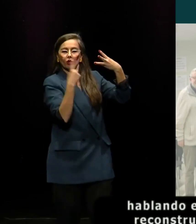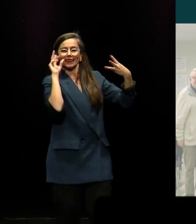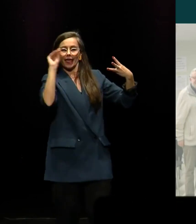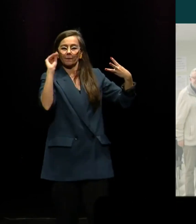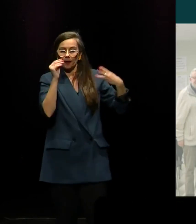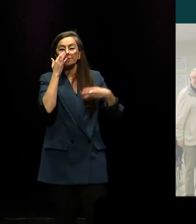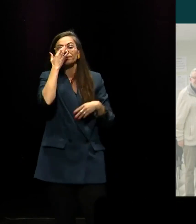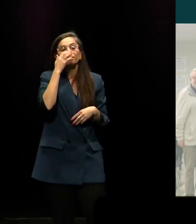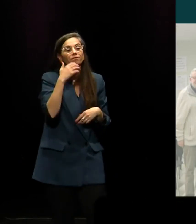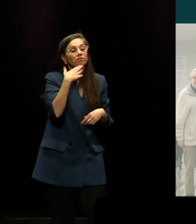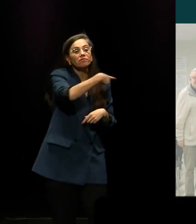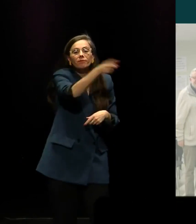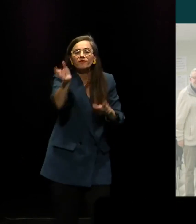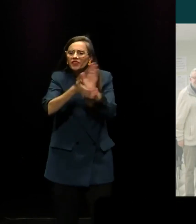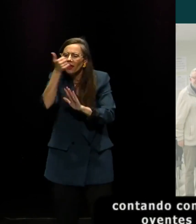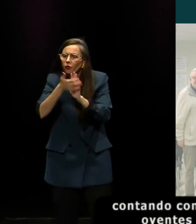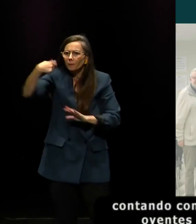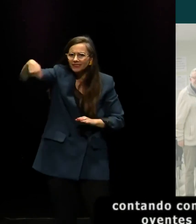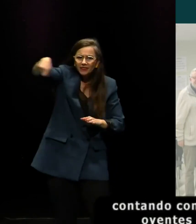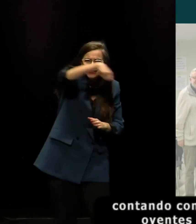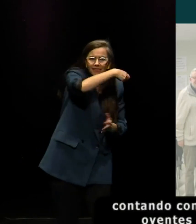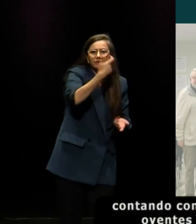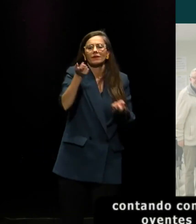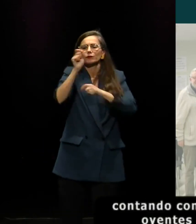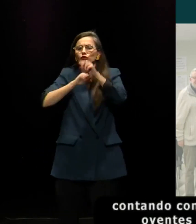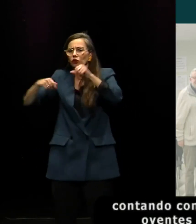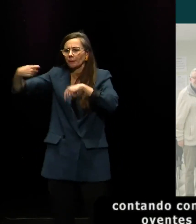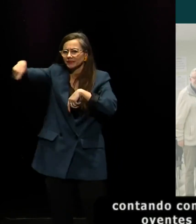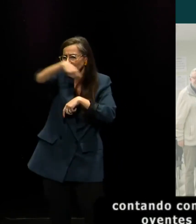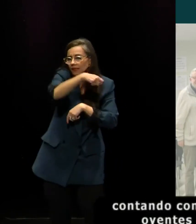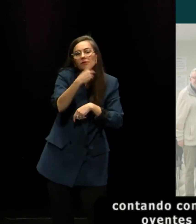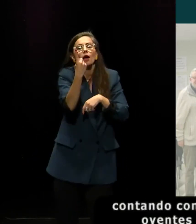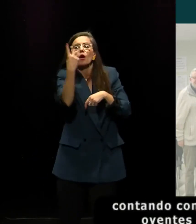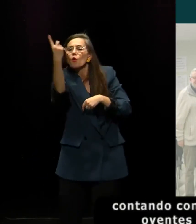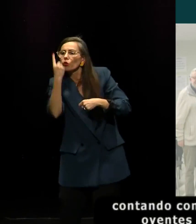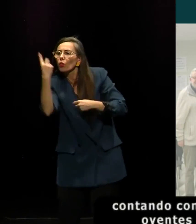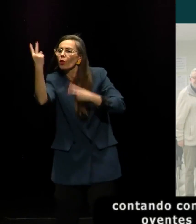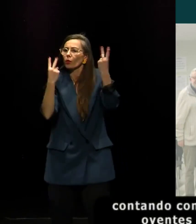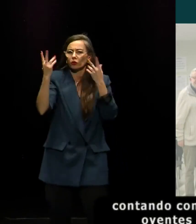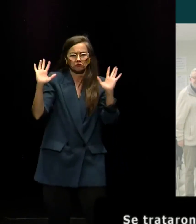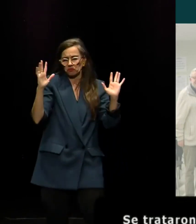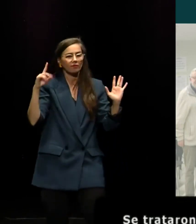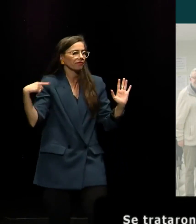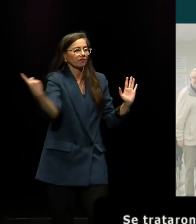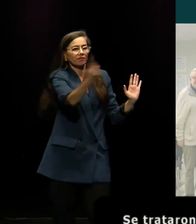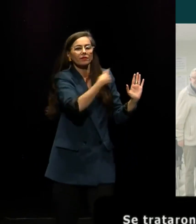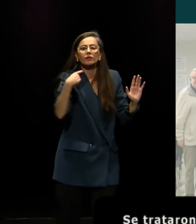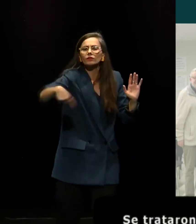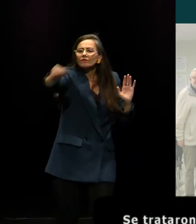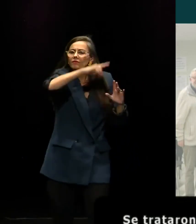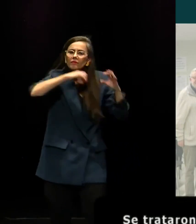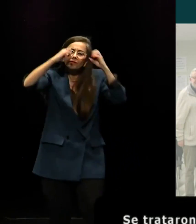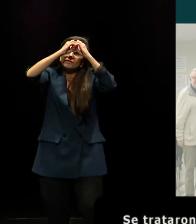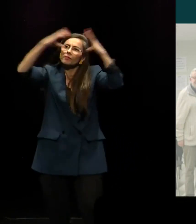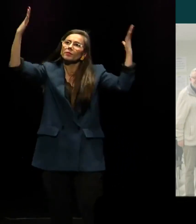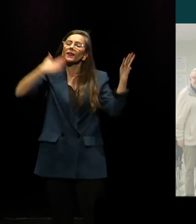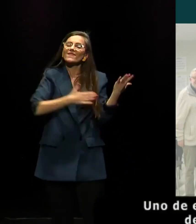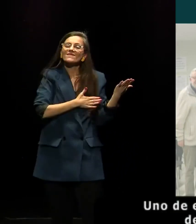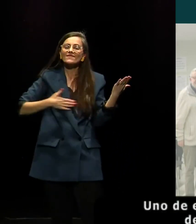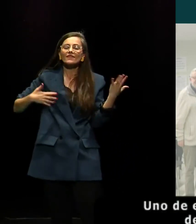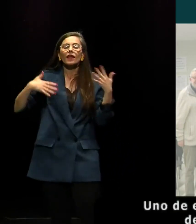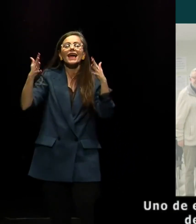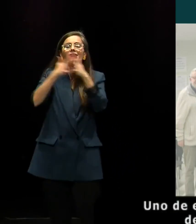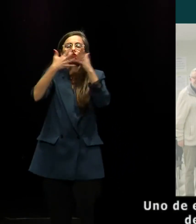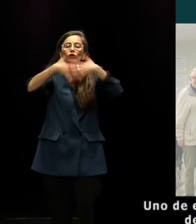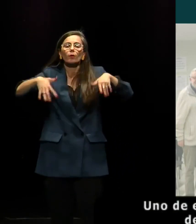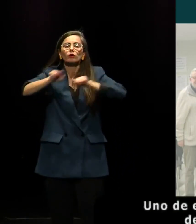Se trataron diferentes temas y uno de ellos era el más destacable porque a los presidentes de las asociaciones o de las federaciones